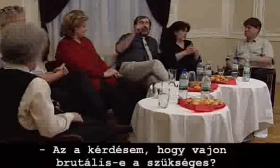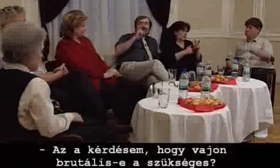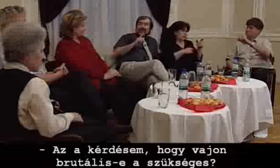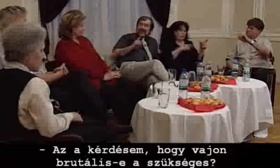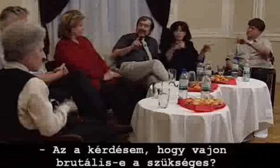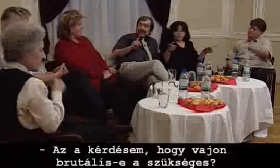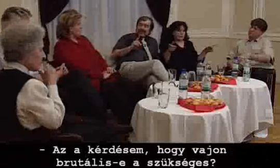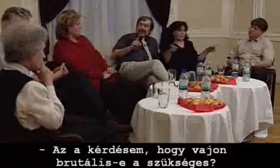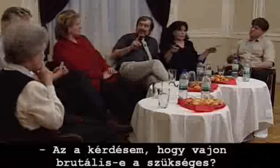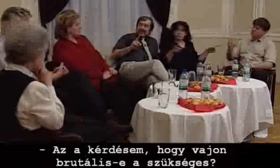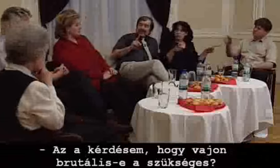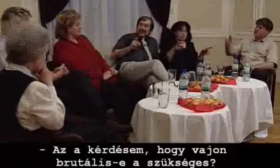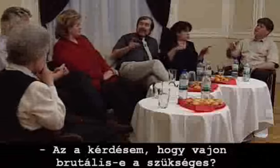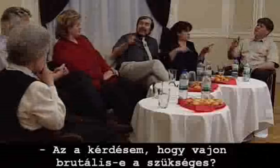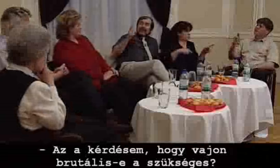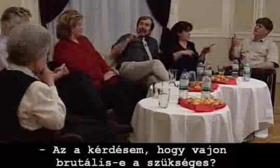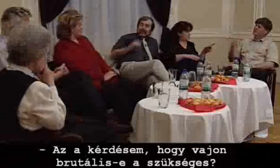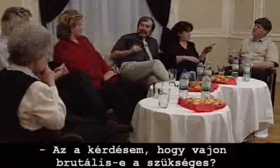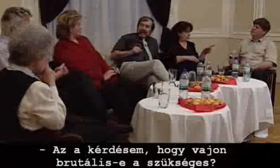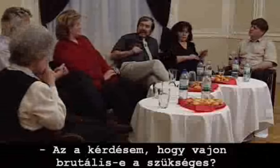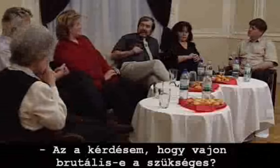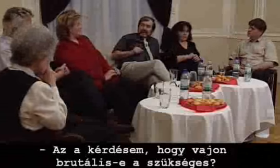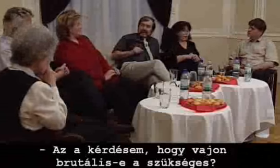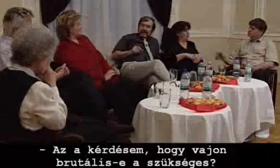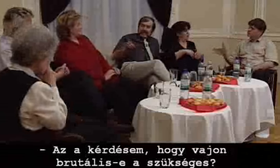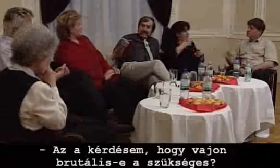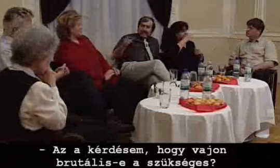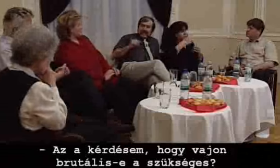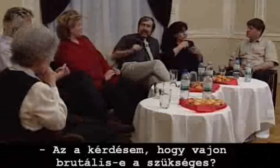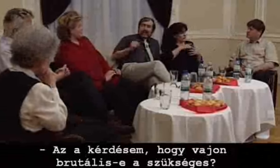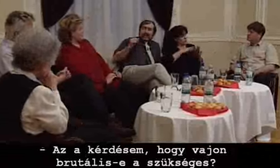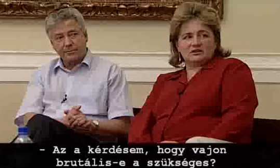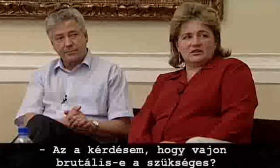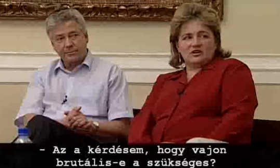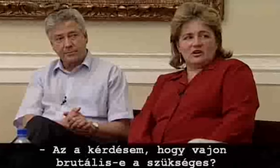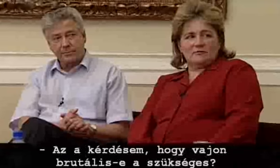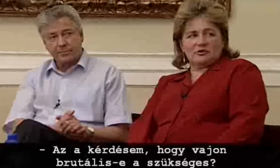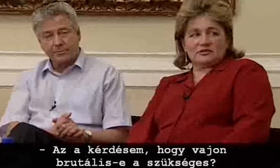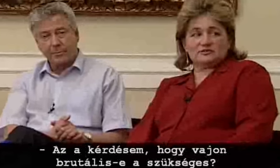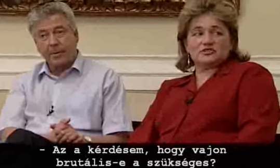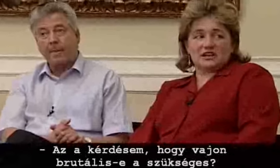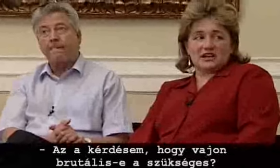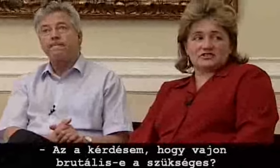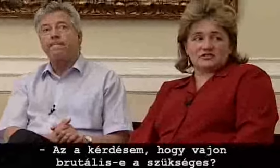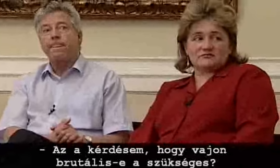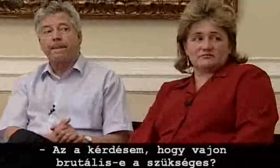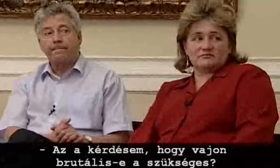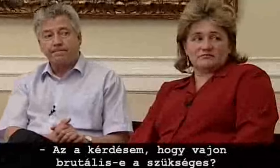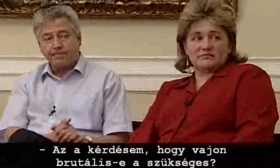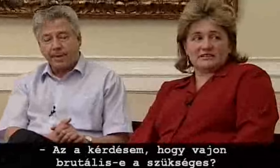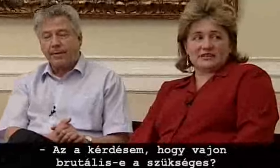Mert ez a kérdésem, az a kérdésem, vajon brutális, vajon brutális-e, amikor a szükséges, amikor a szükséges.